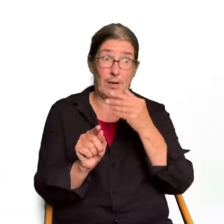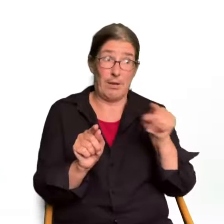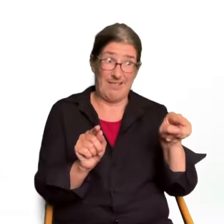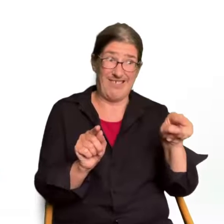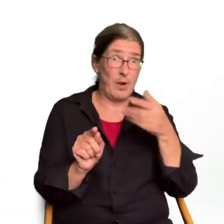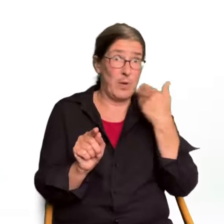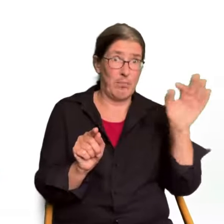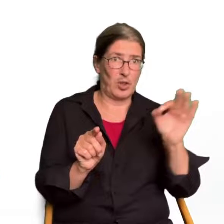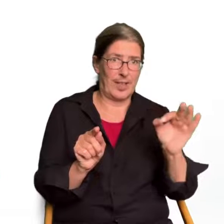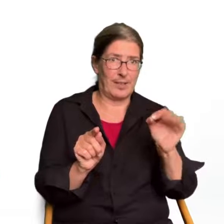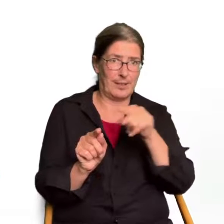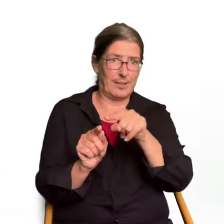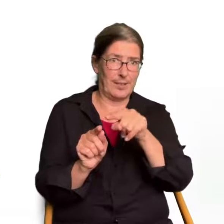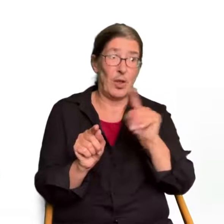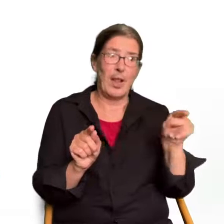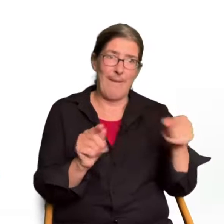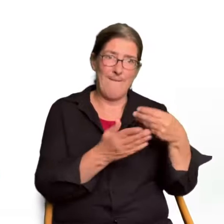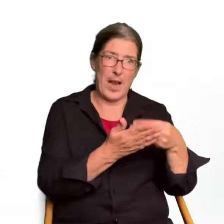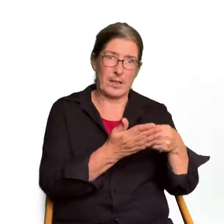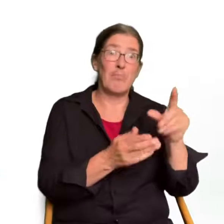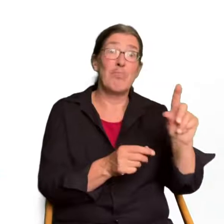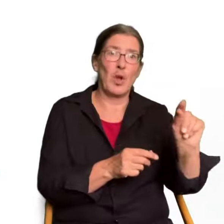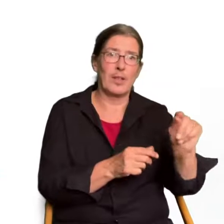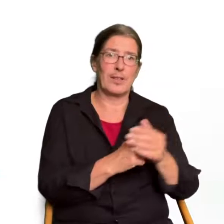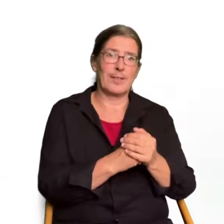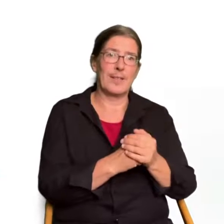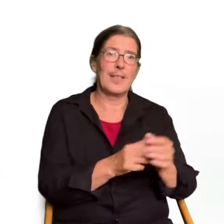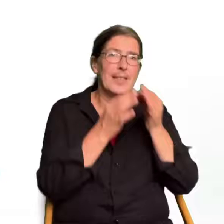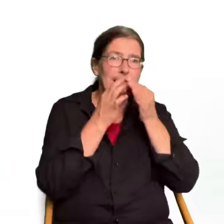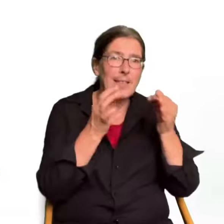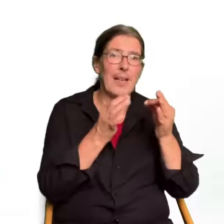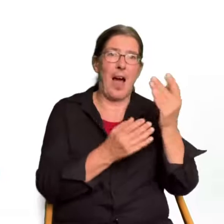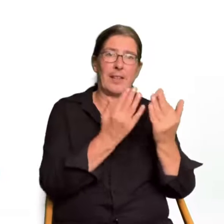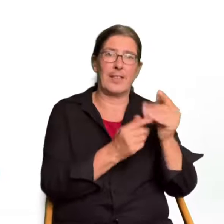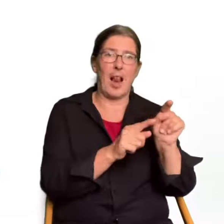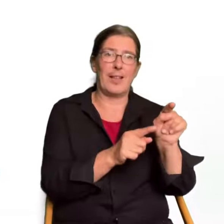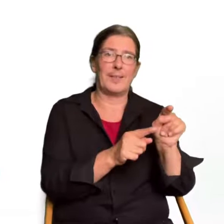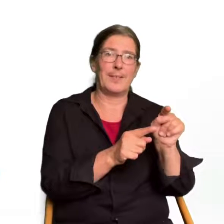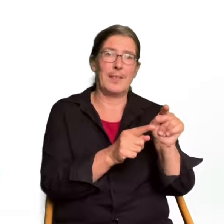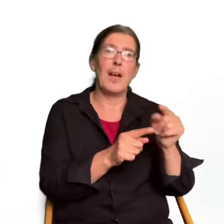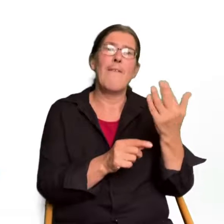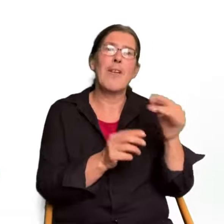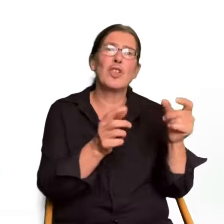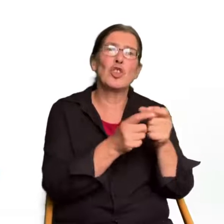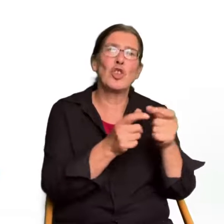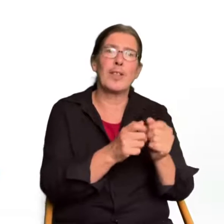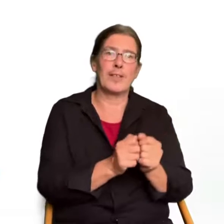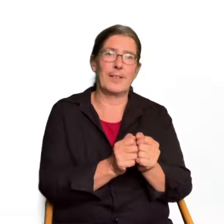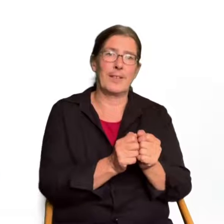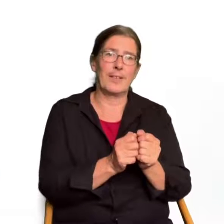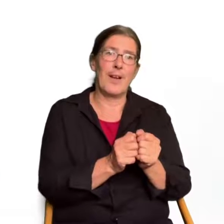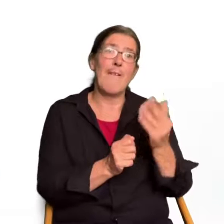sondern Prozentwert bedeutet die genaue Anzahl zum Beispiel wie viel